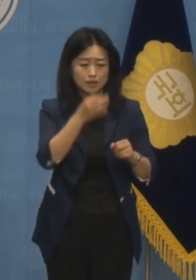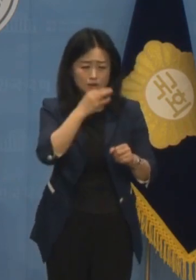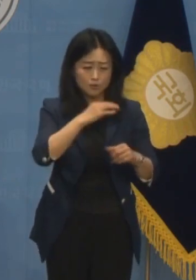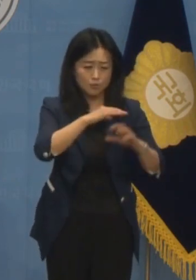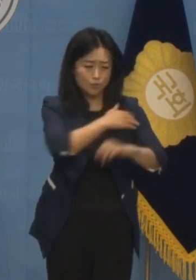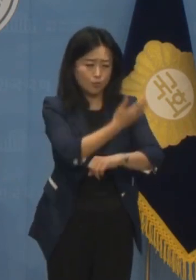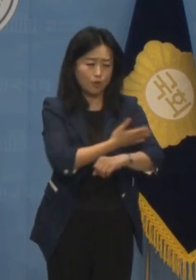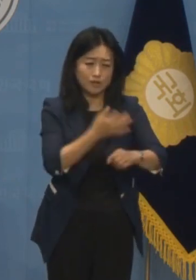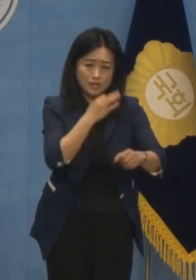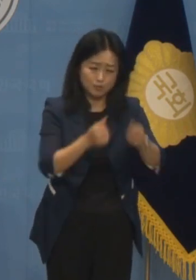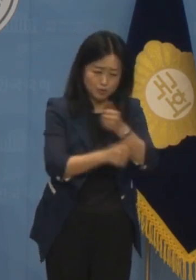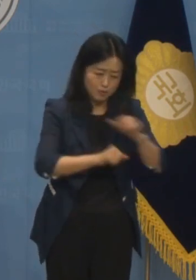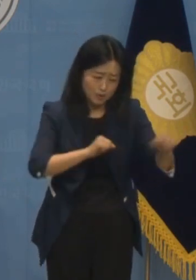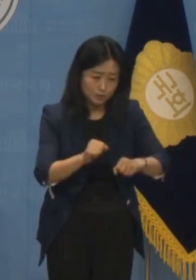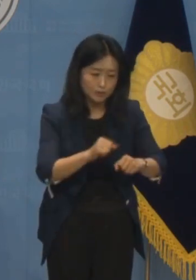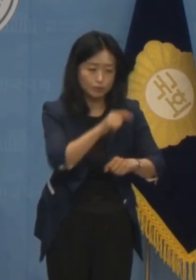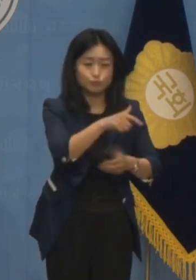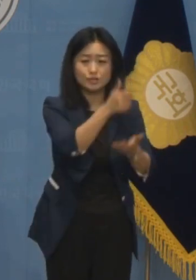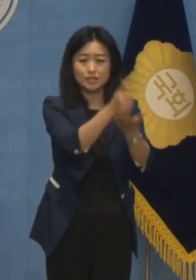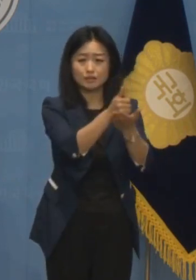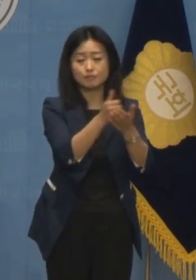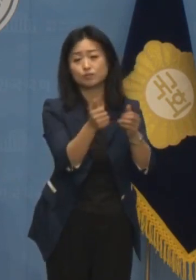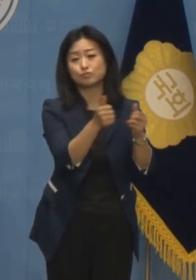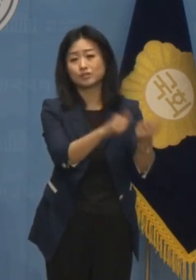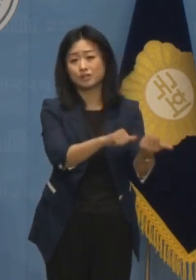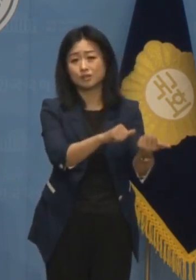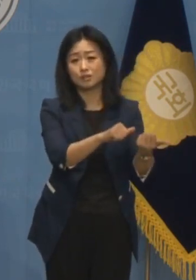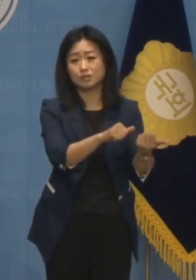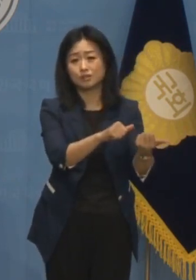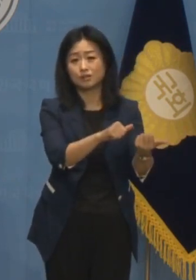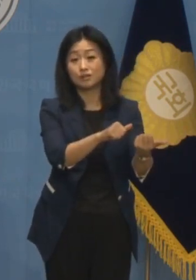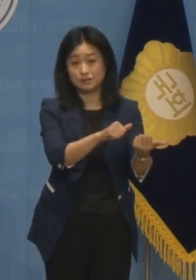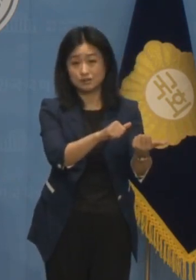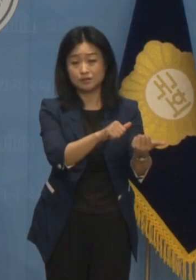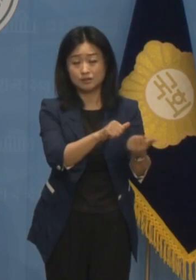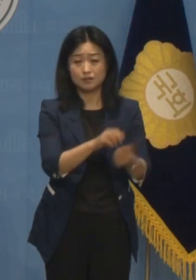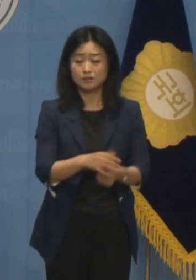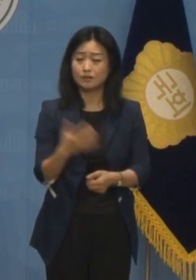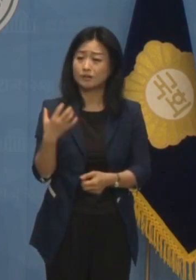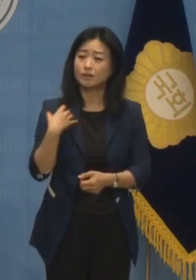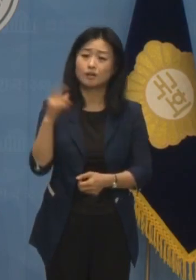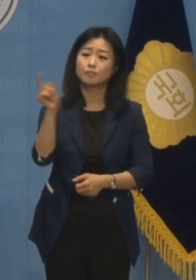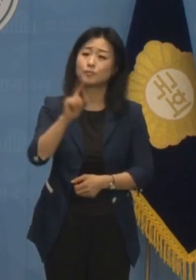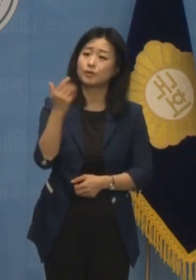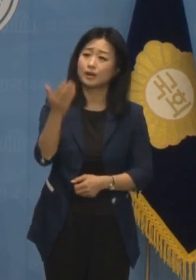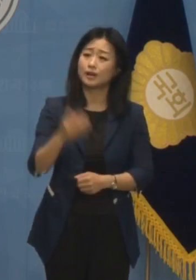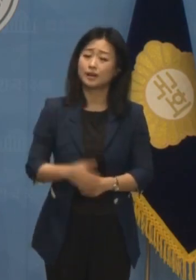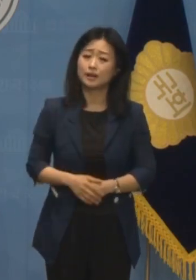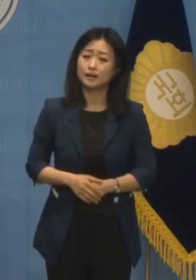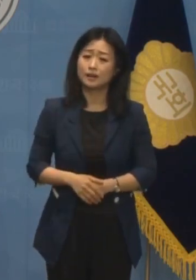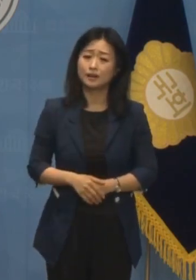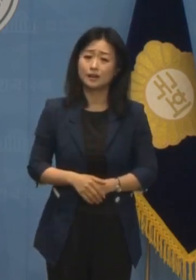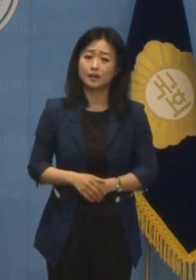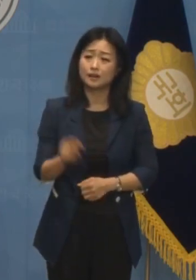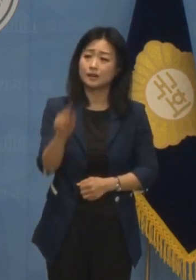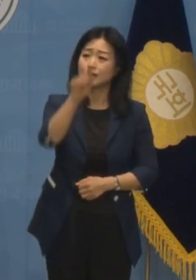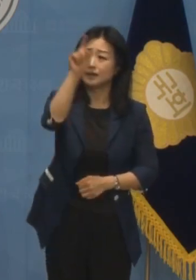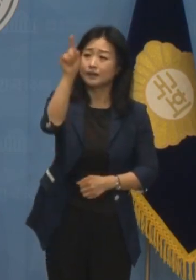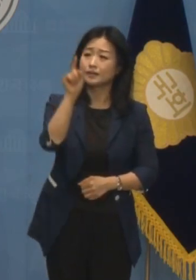국장님이 죽었습니다 단 일말의 책임이라도 느끼는 바가